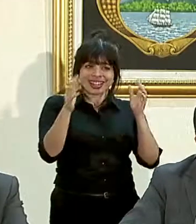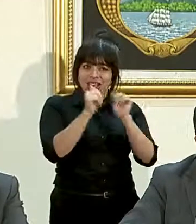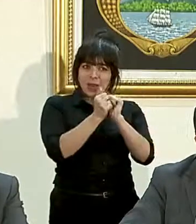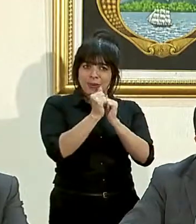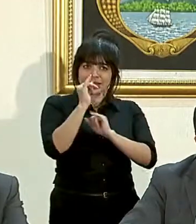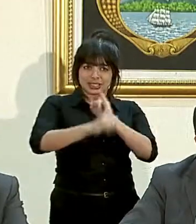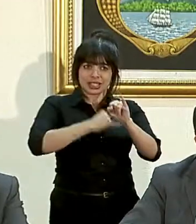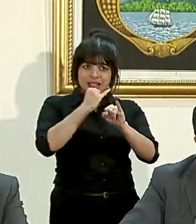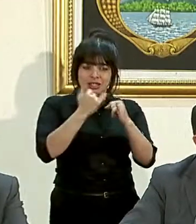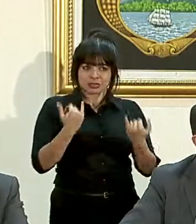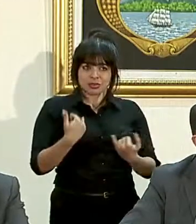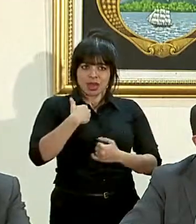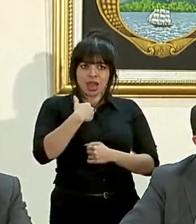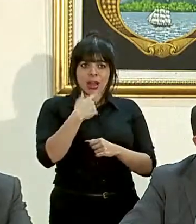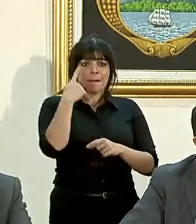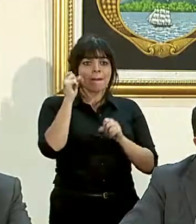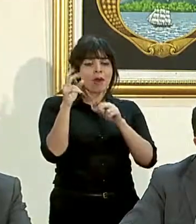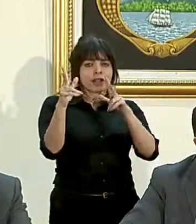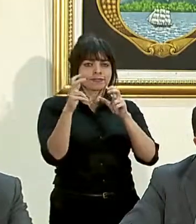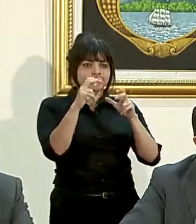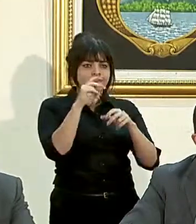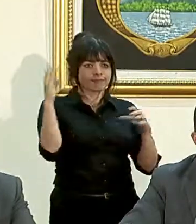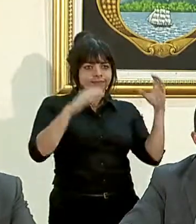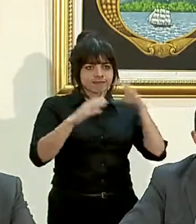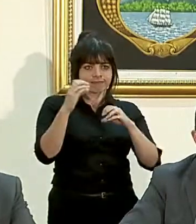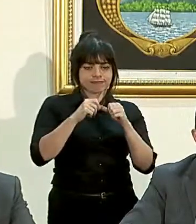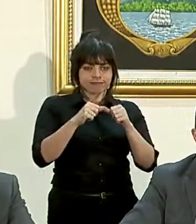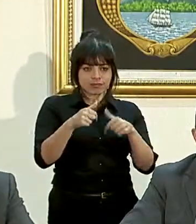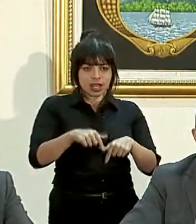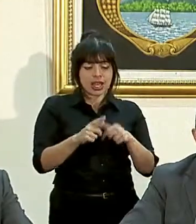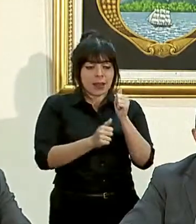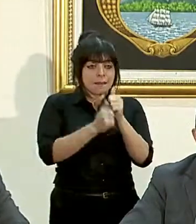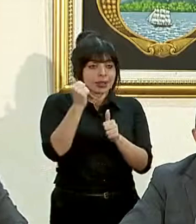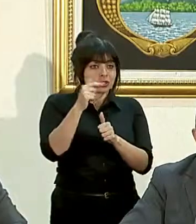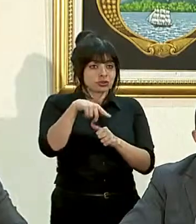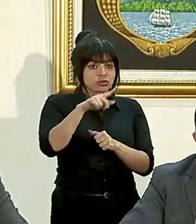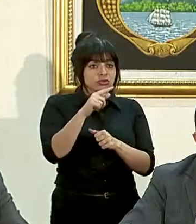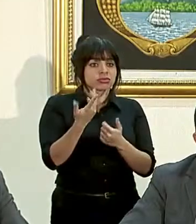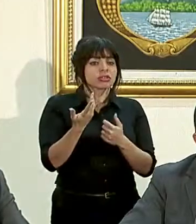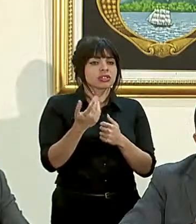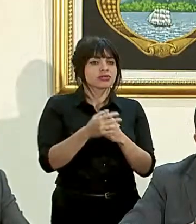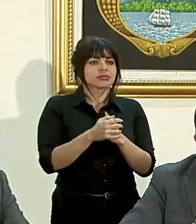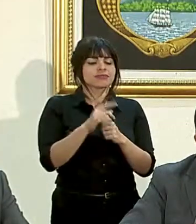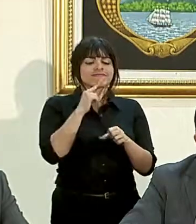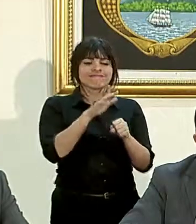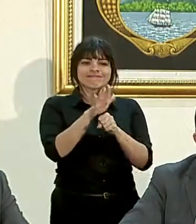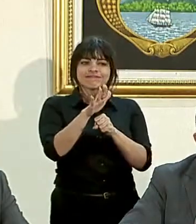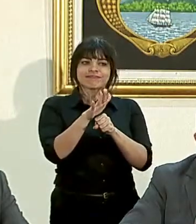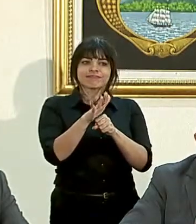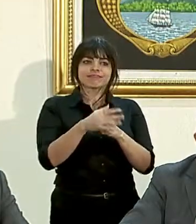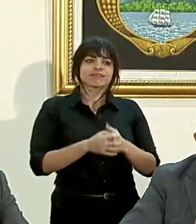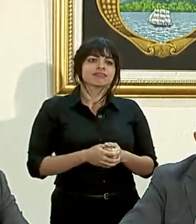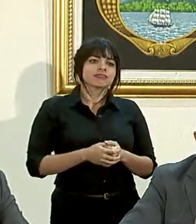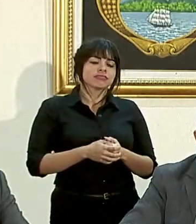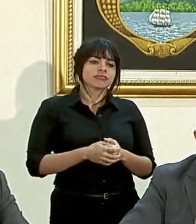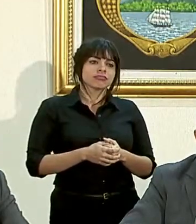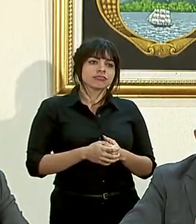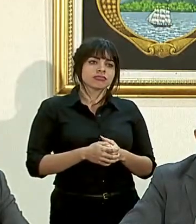competencia internacional para atraer a estas inversiones, muchas de las cuales son absolutamente